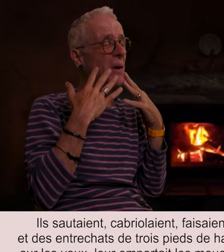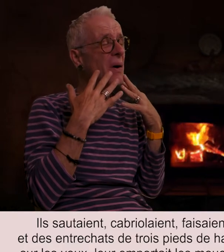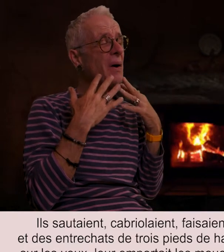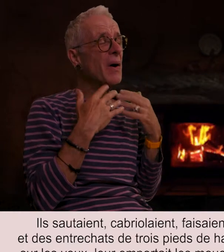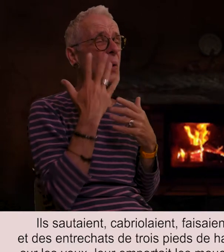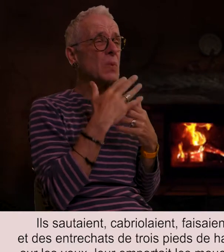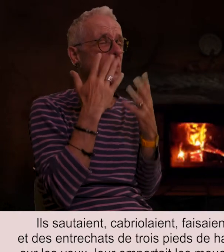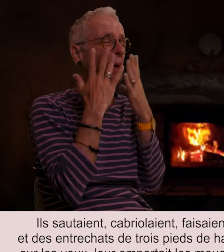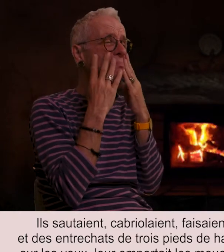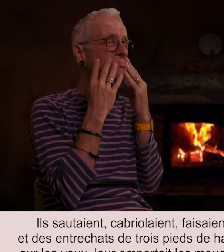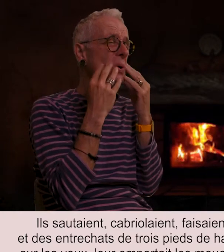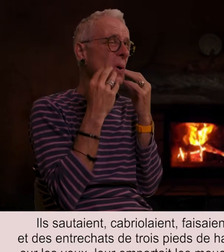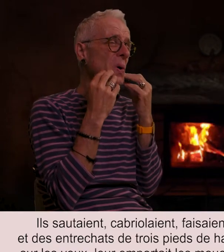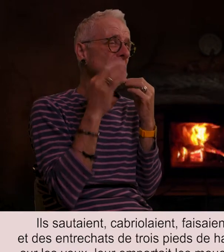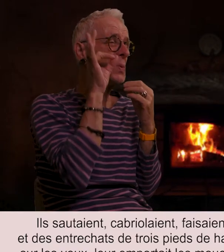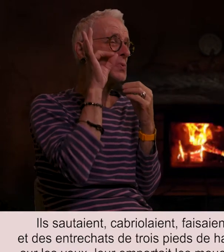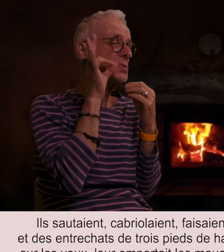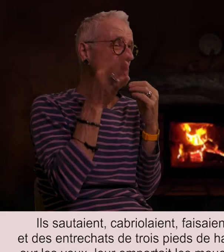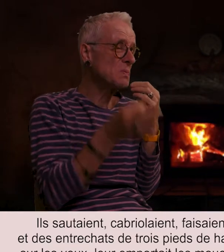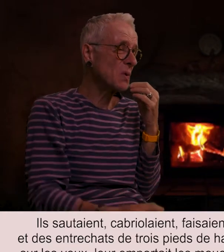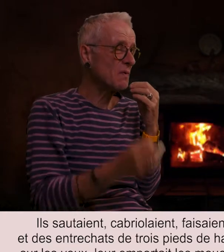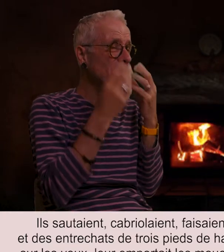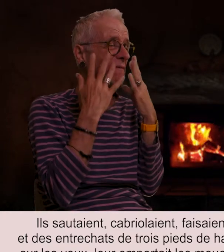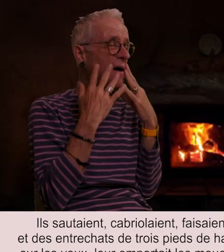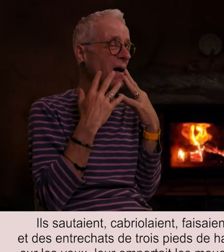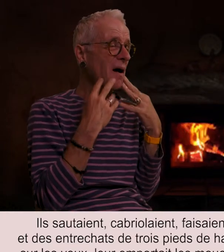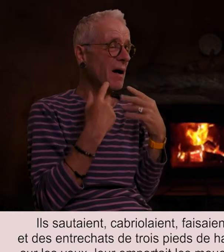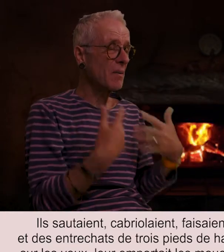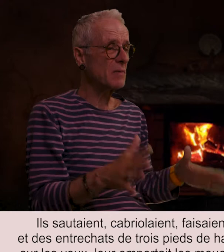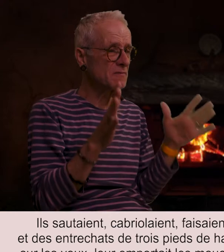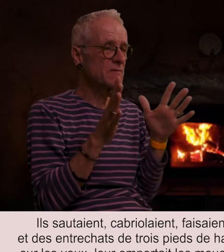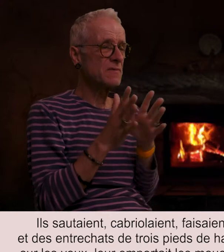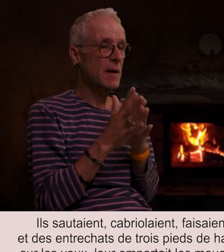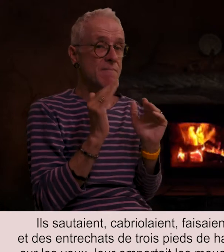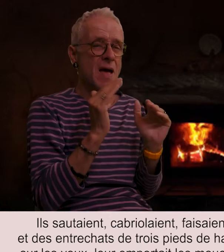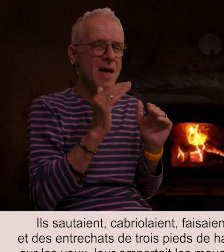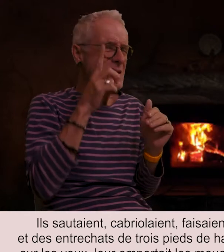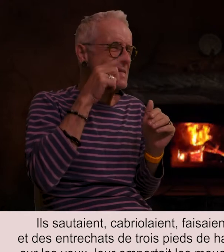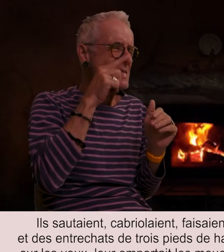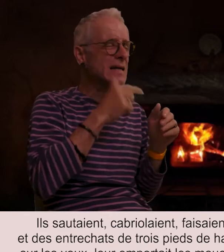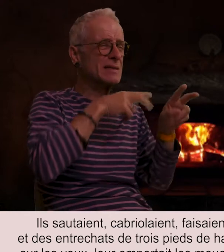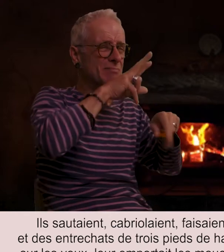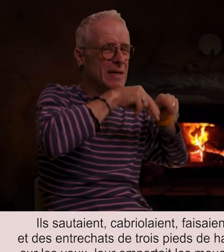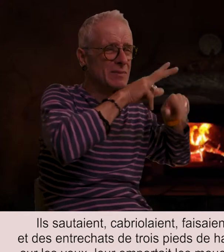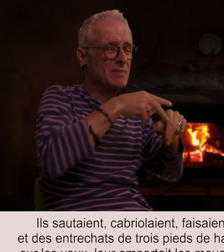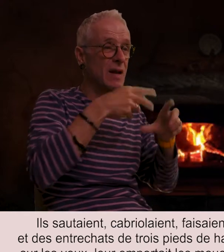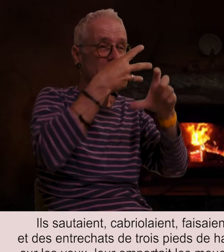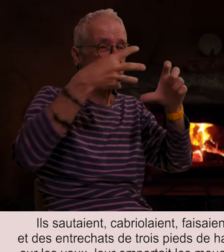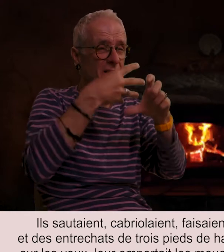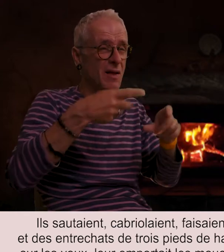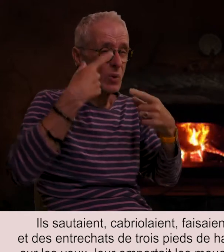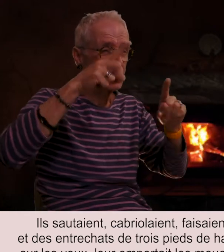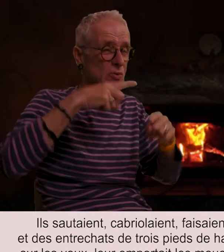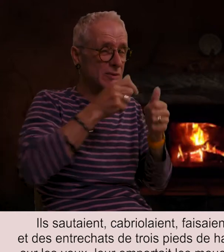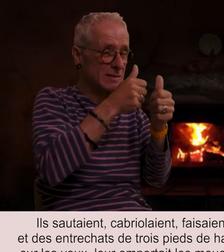yeux leur emportait les mouches et le phare mais ils avaient beau faire l'orchestre les devançait